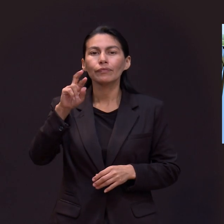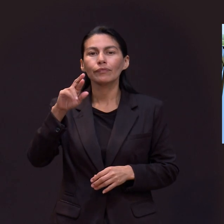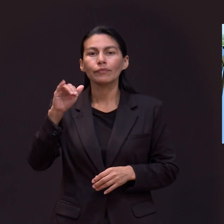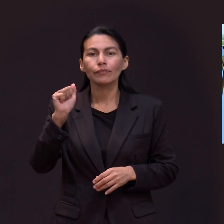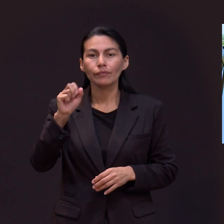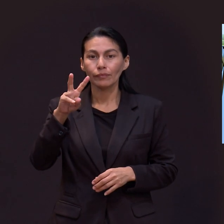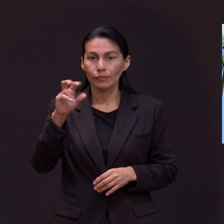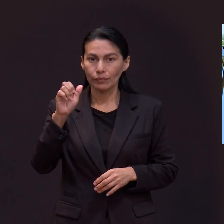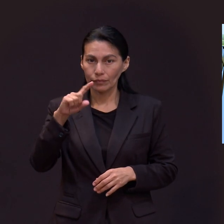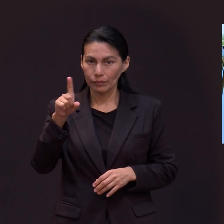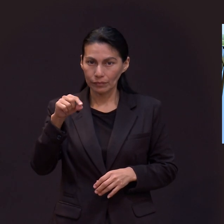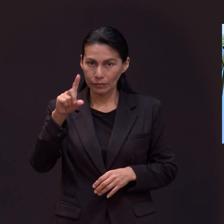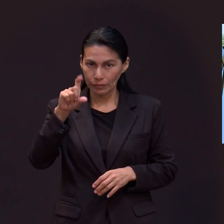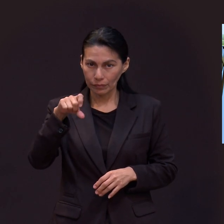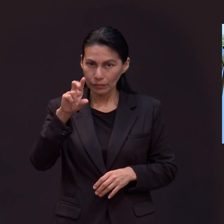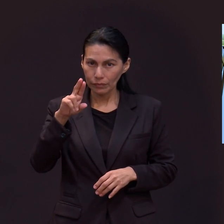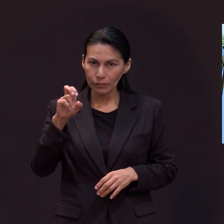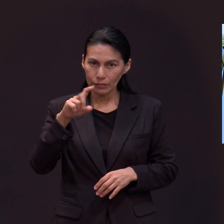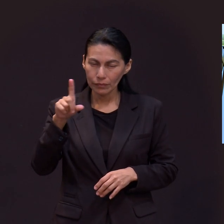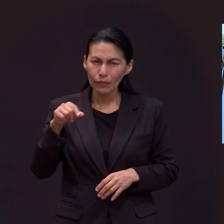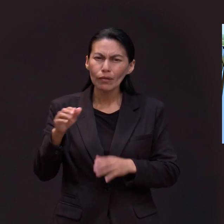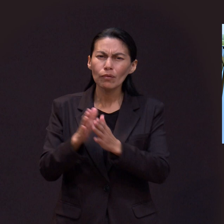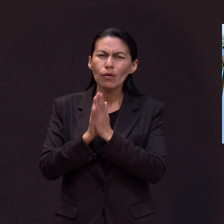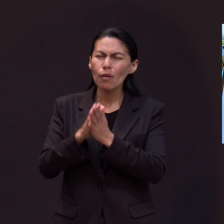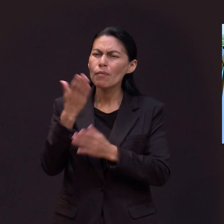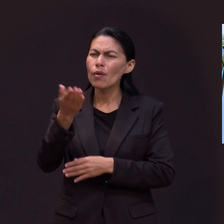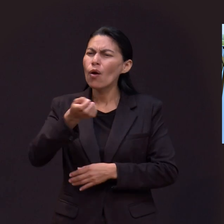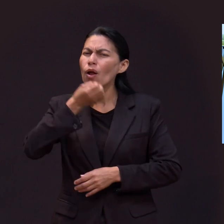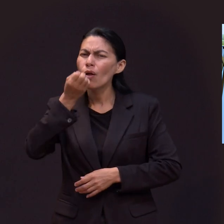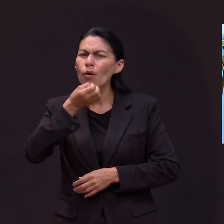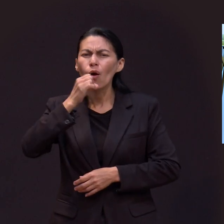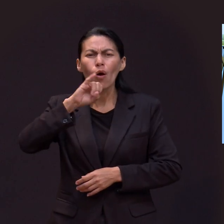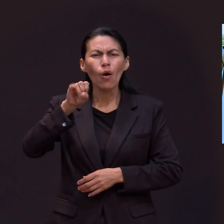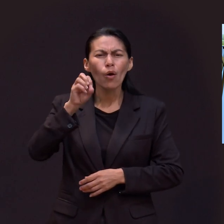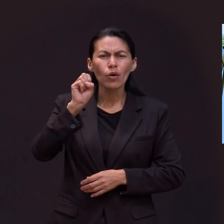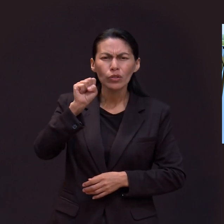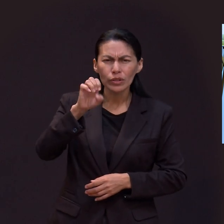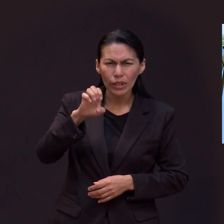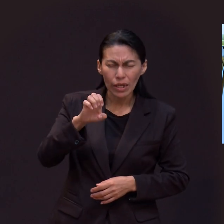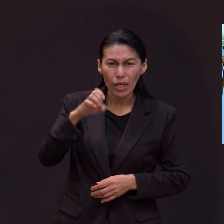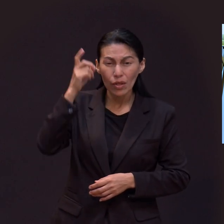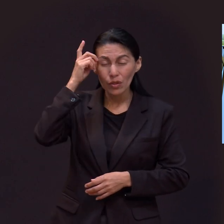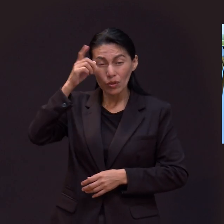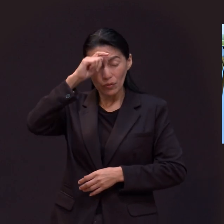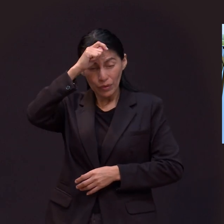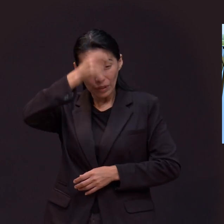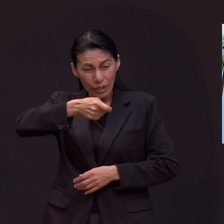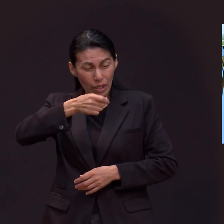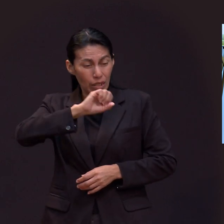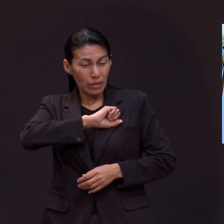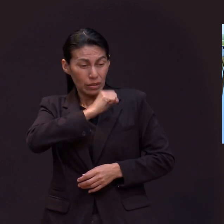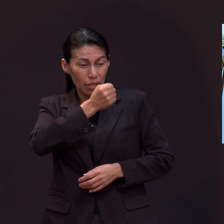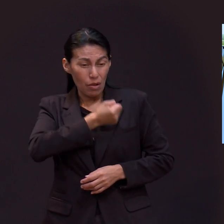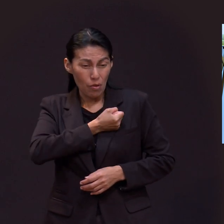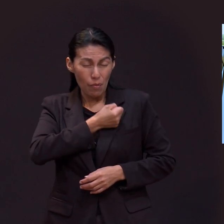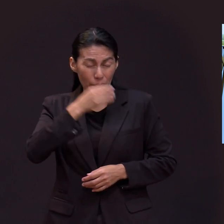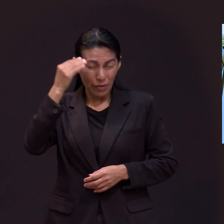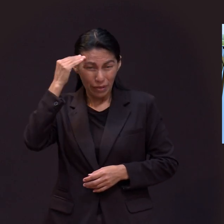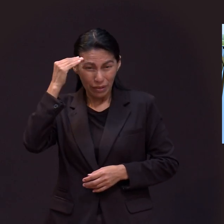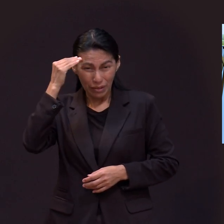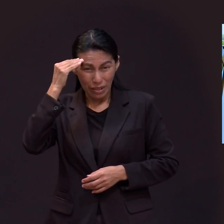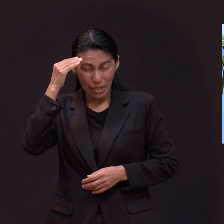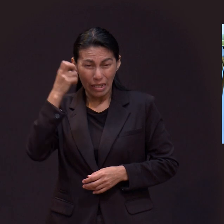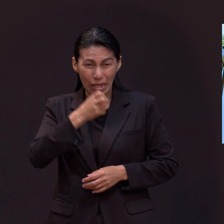vázquez y de oración por jose que dios le conceda salud mental y ayuda y puede ayudarle